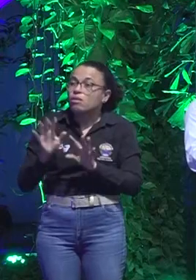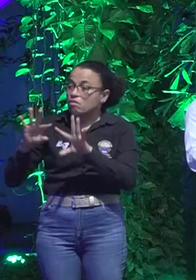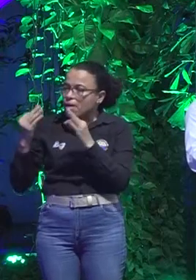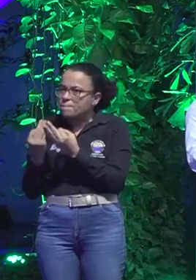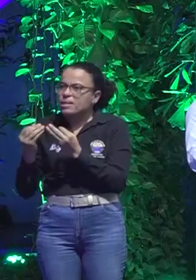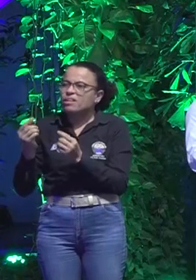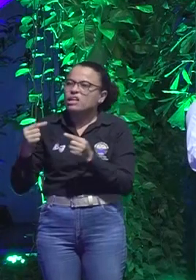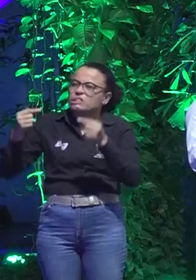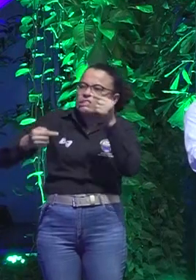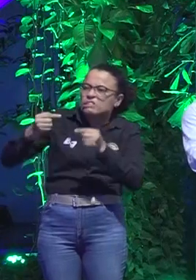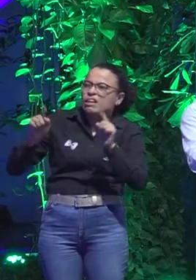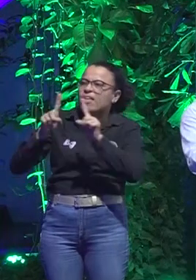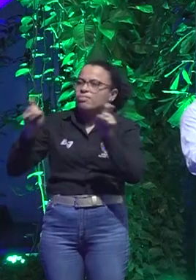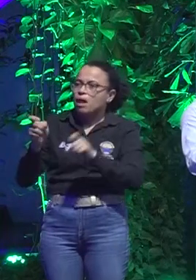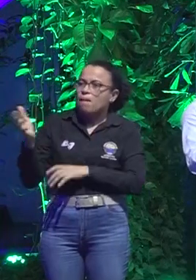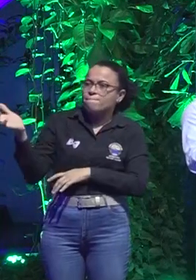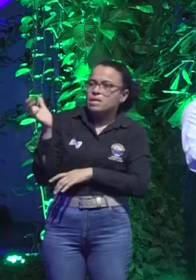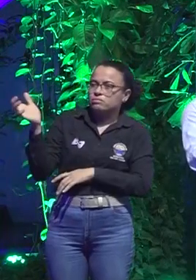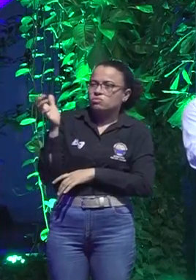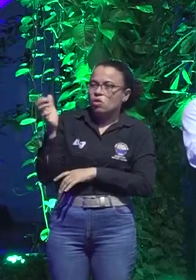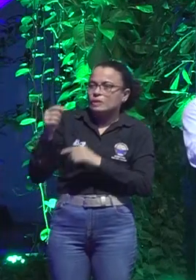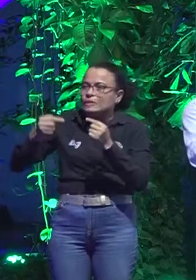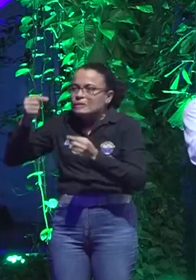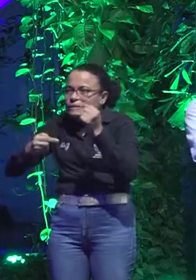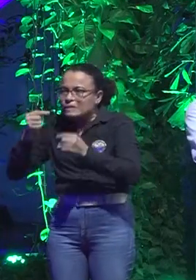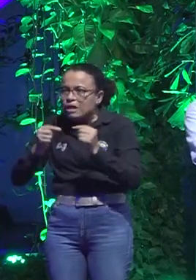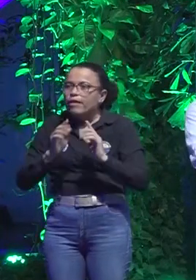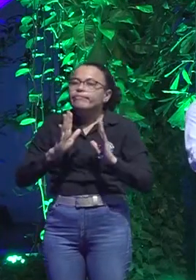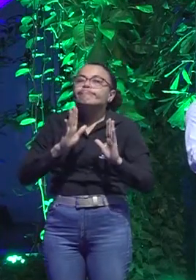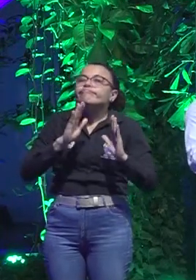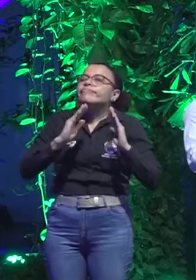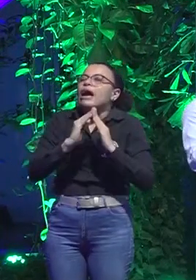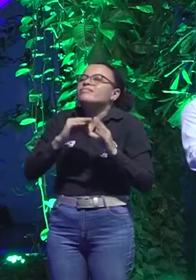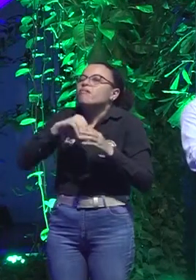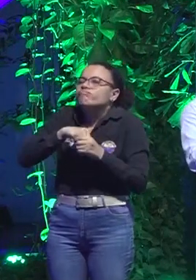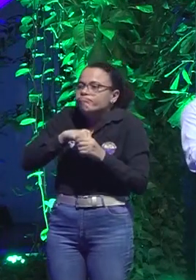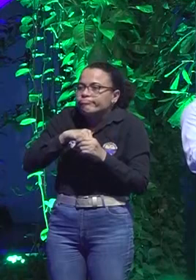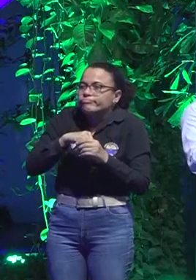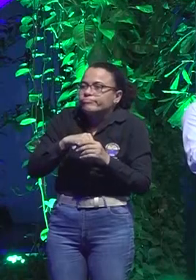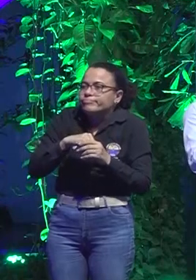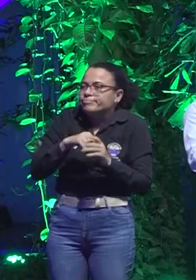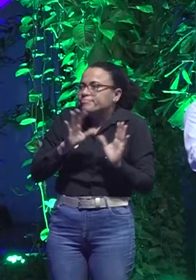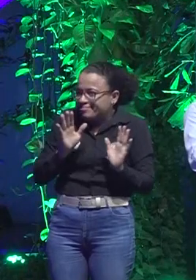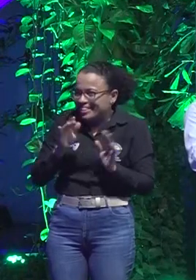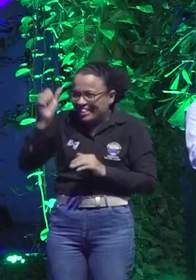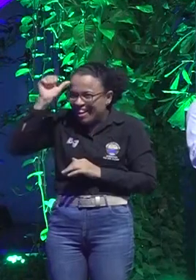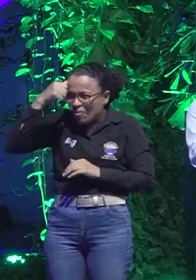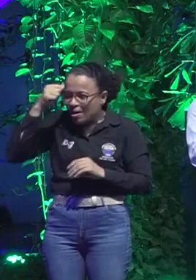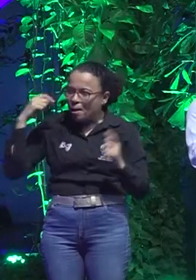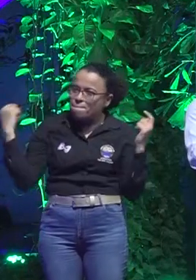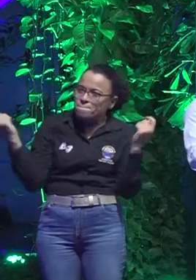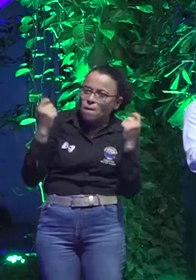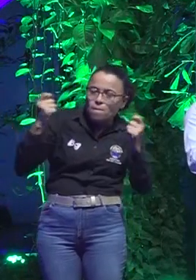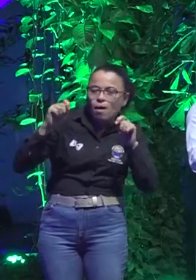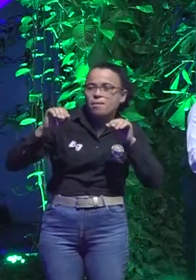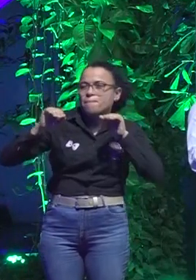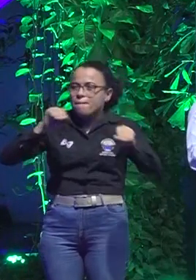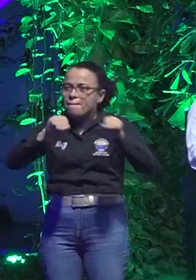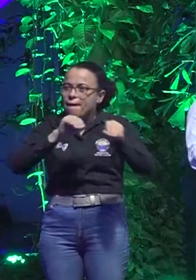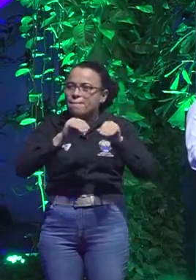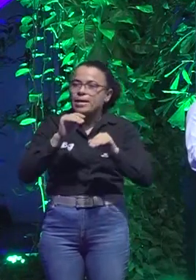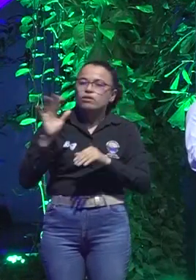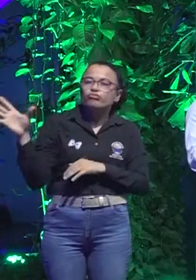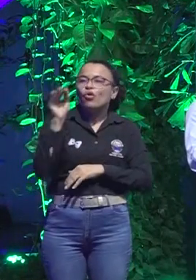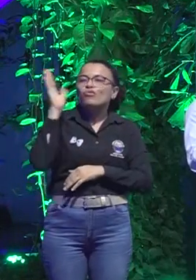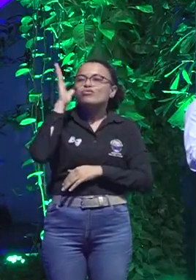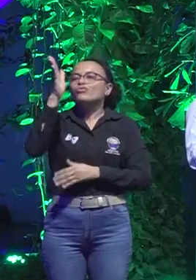en el asilo. Y esa campaña que alguien dijo, para allá vamos, porque para allá vamos todos, pero dije, en costeño dice, para allá vamos